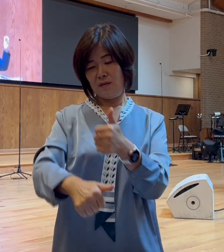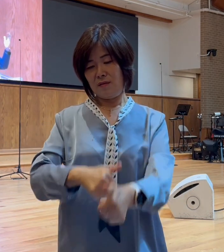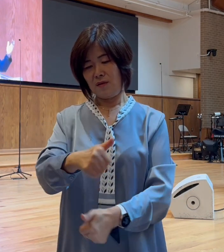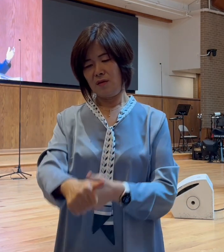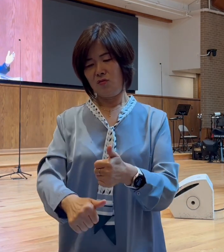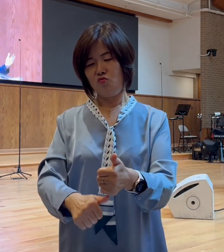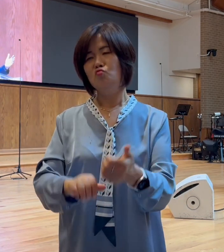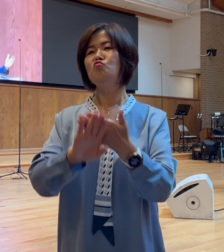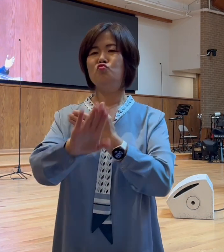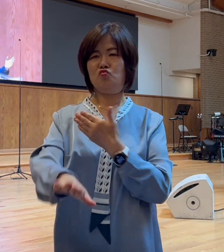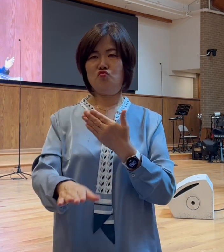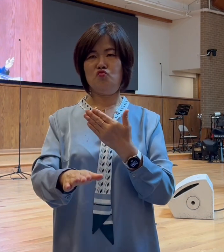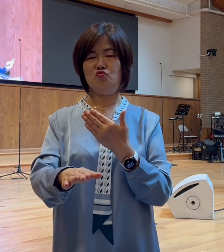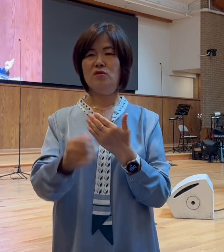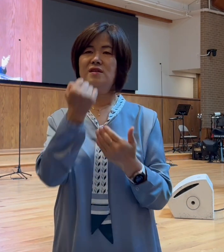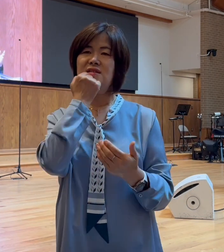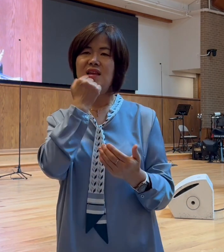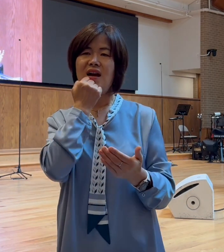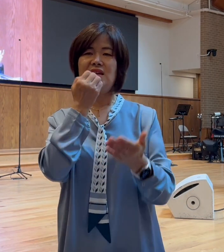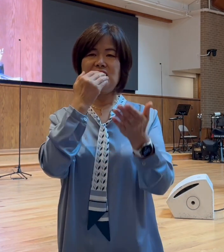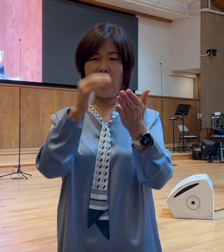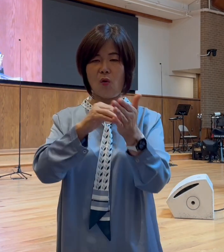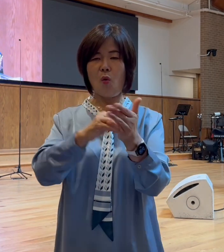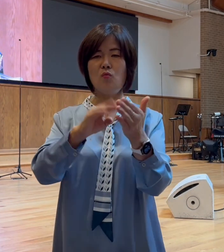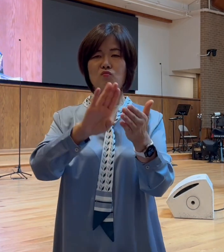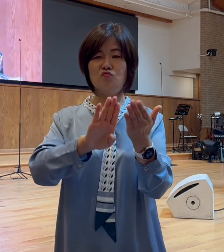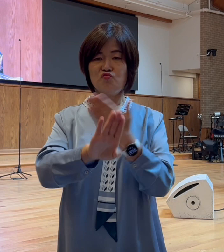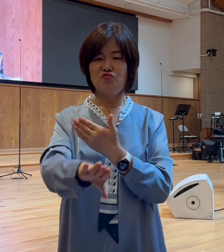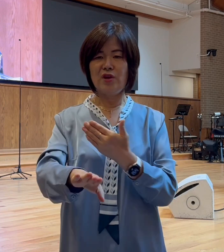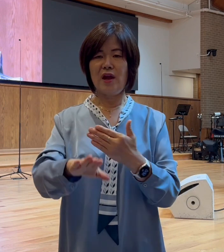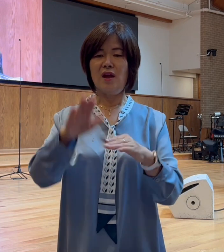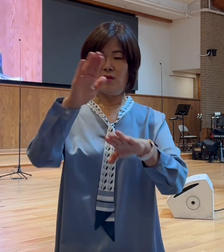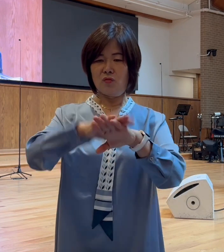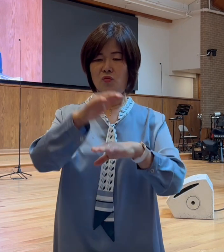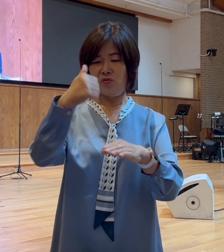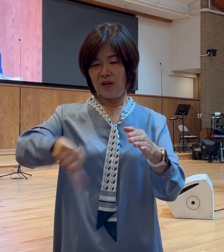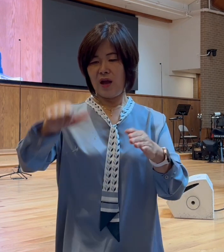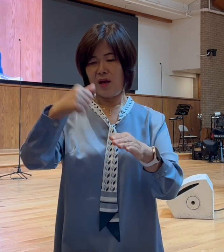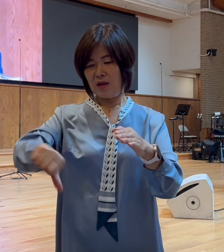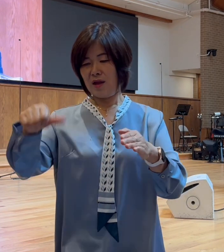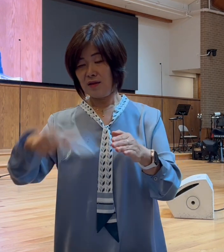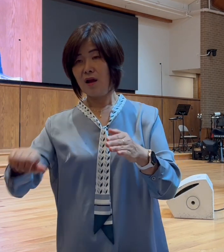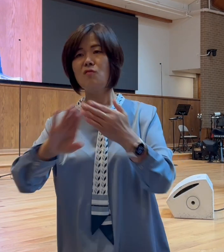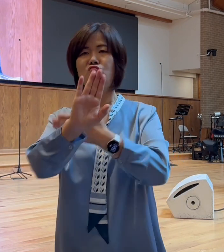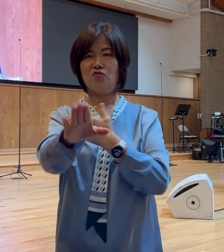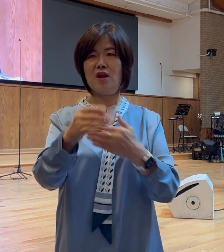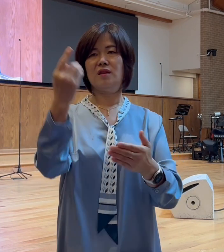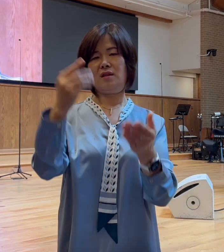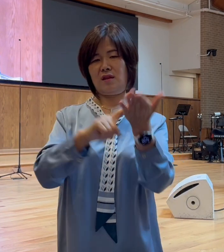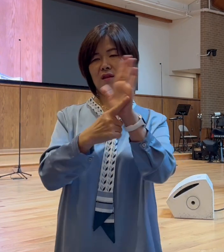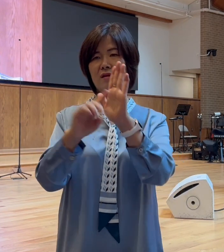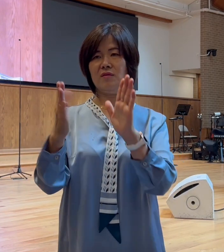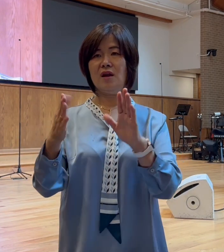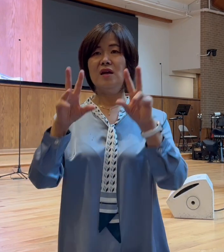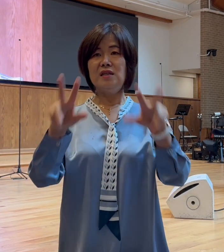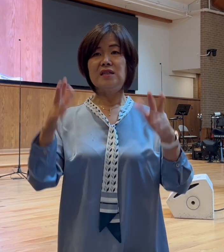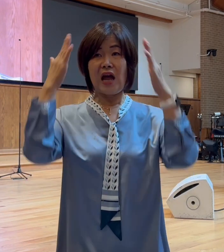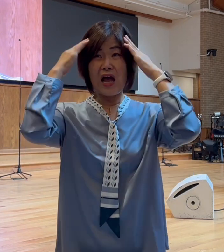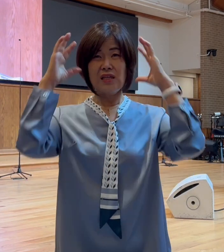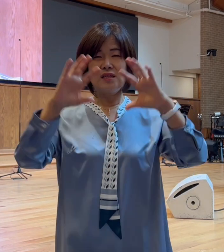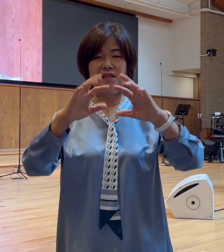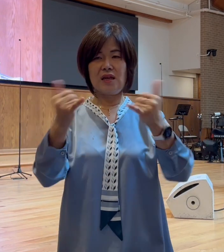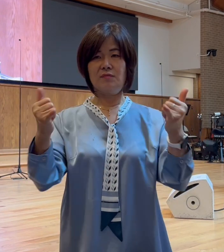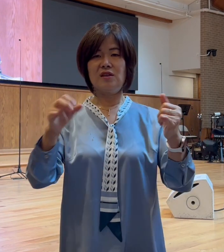것은 4대입니다. 그러니까 1세대 우리 이민 디아스포라 우리 한인 그리스도인들이 이 땅을 밟고